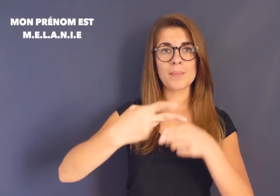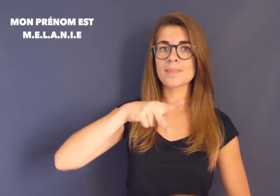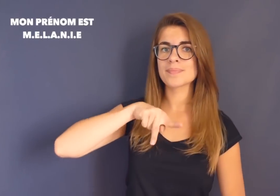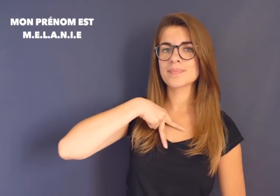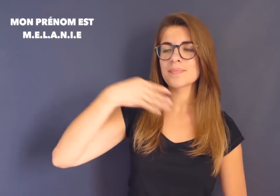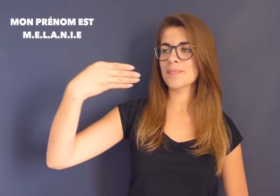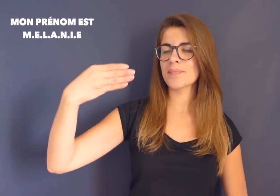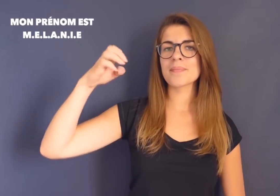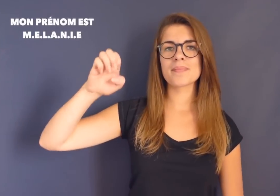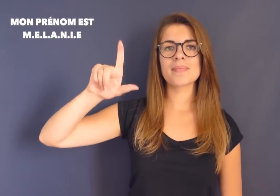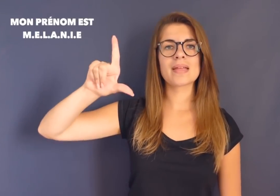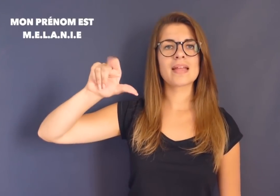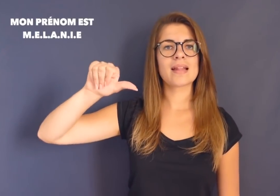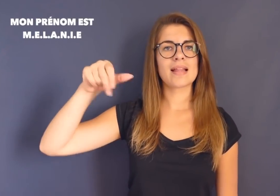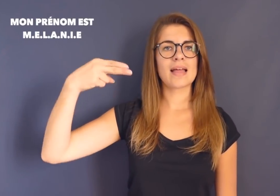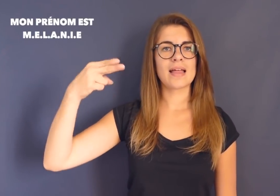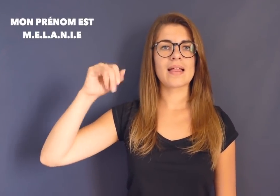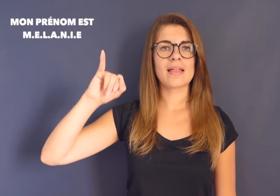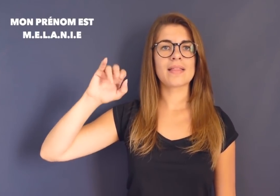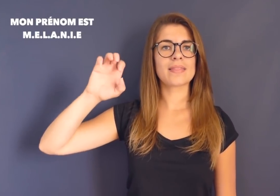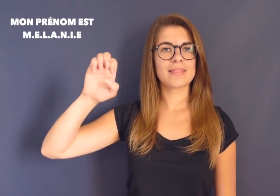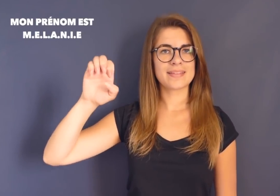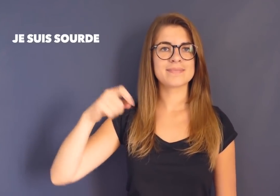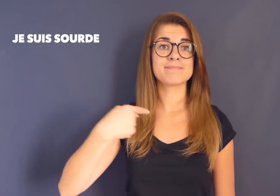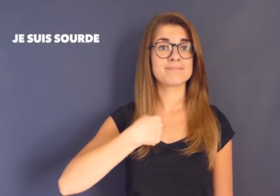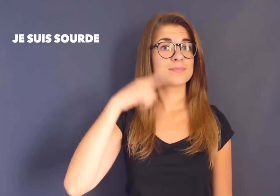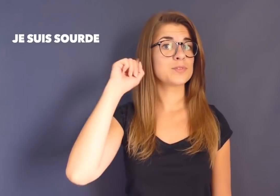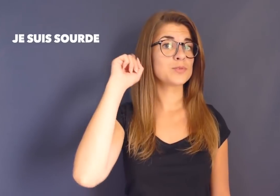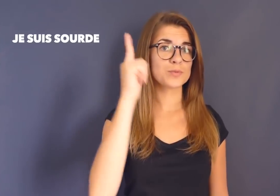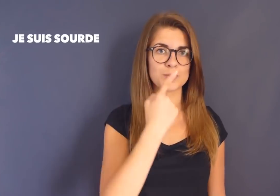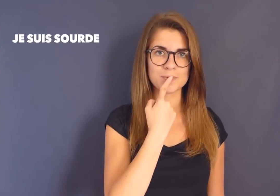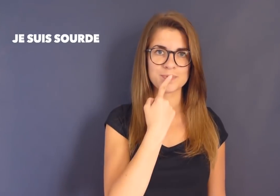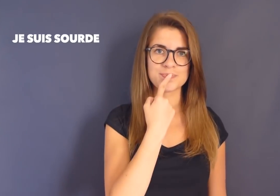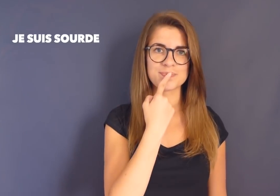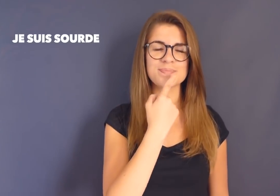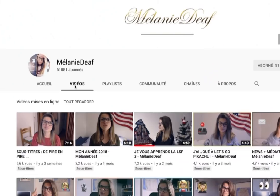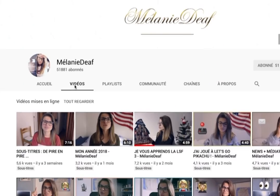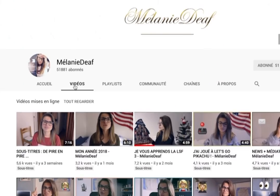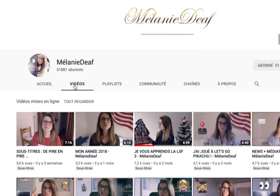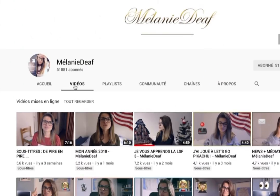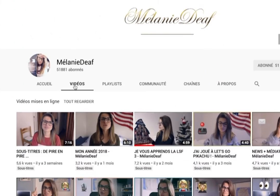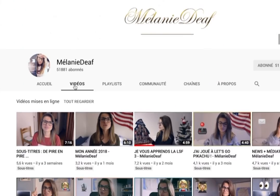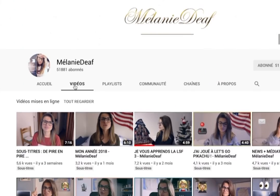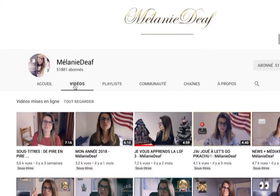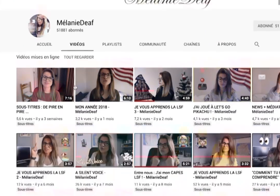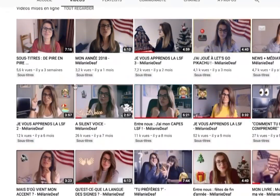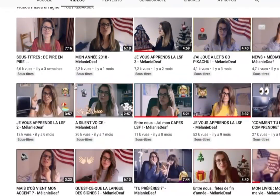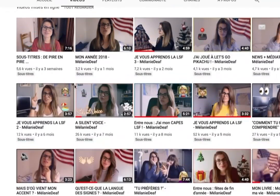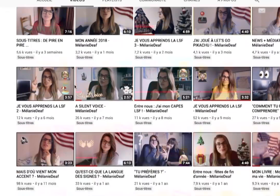est une jeune femme sourde. Elle cherche à donner de la visibilité au monde des sourds et à la langue des signes par différents moyens. Elle réalise des vidéos sur sa chaîne Mélanie Def